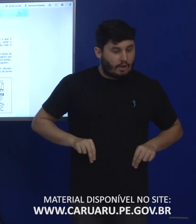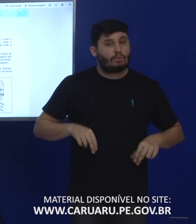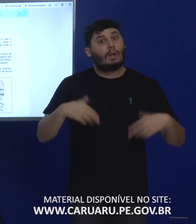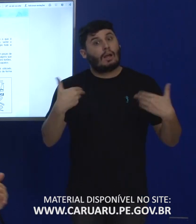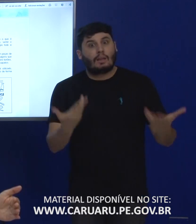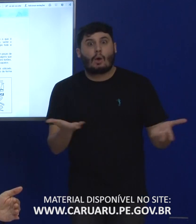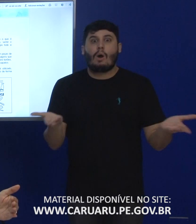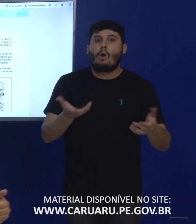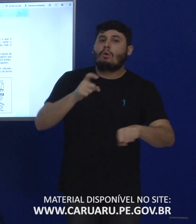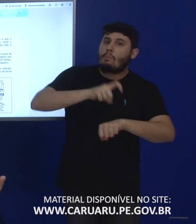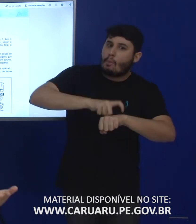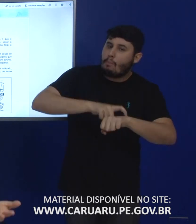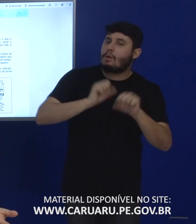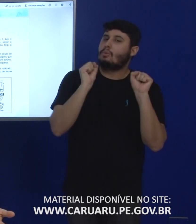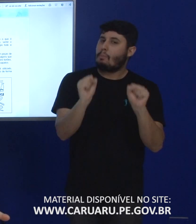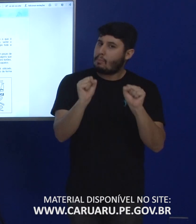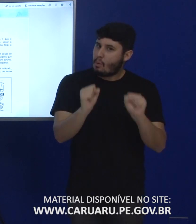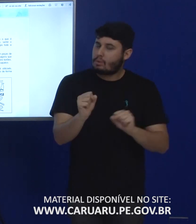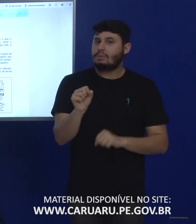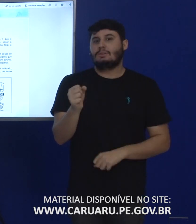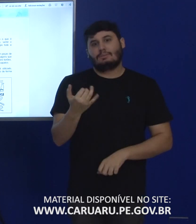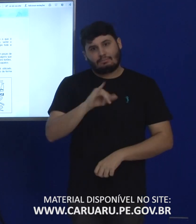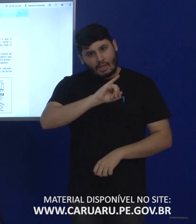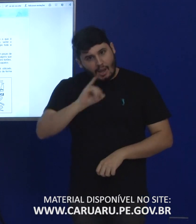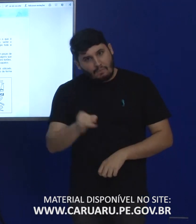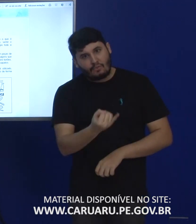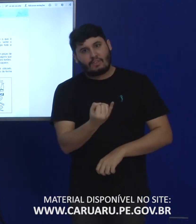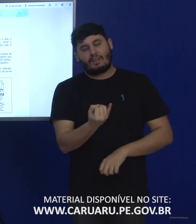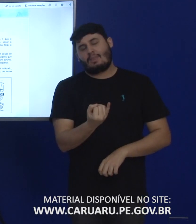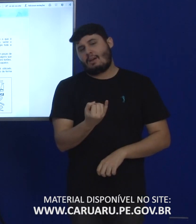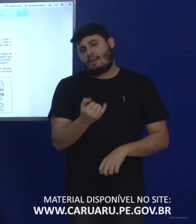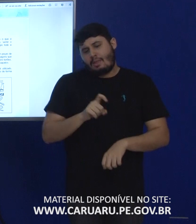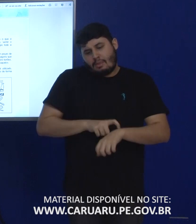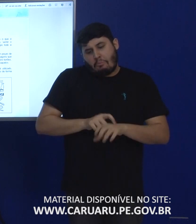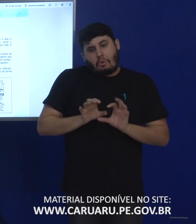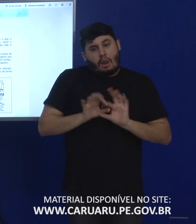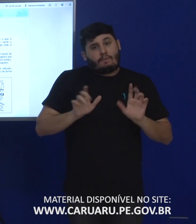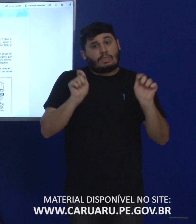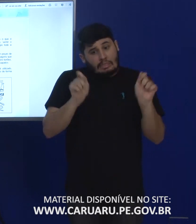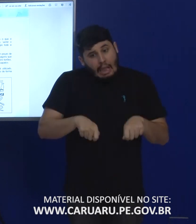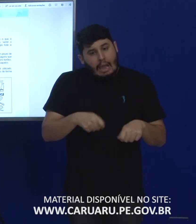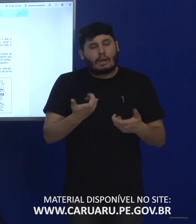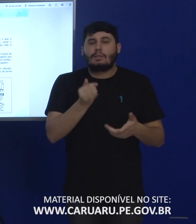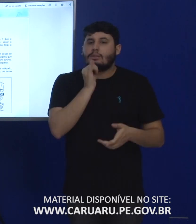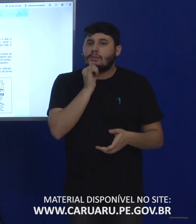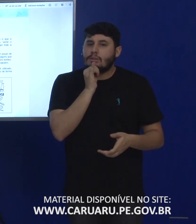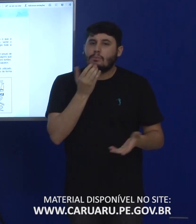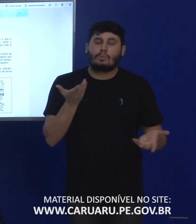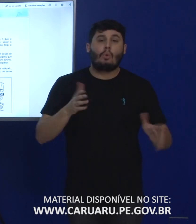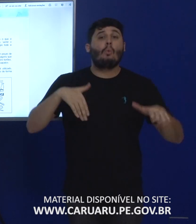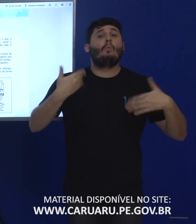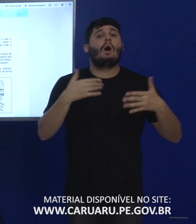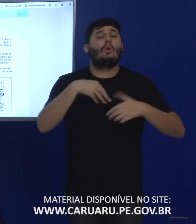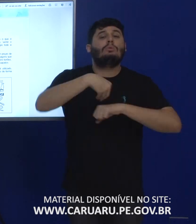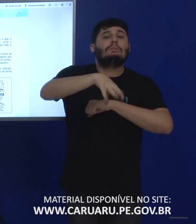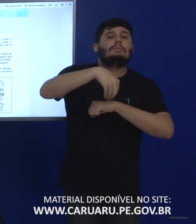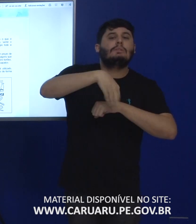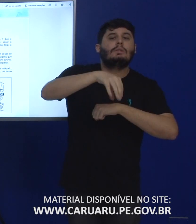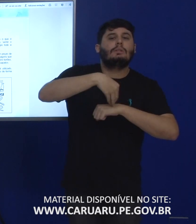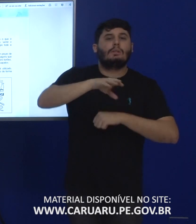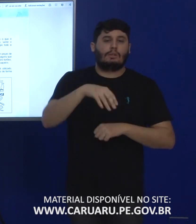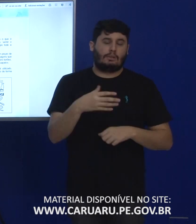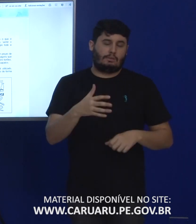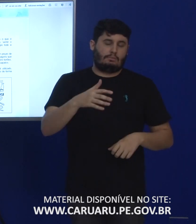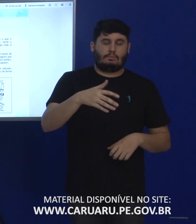utilizar esse tempo disponível para muita gente para fazer esse processo, né? Quais são as dicas que a